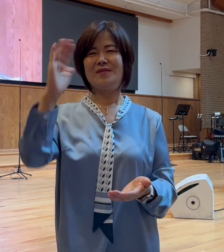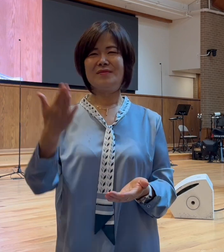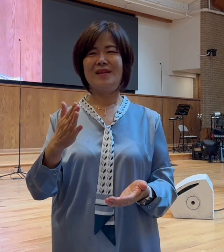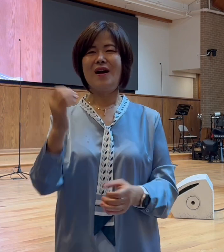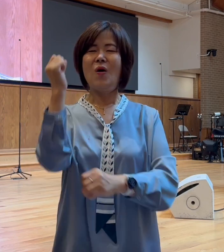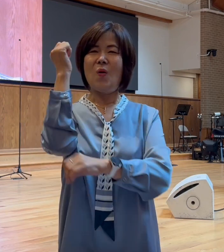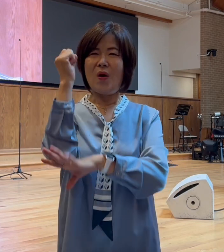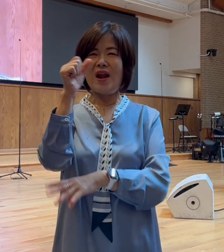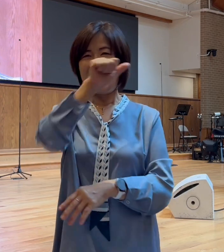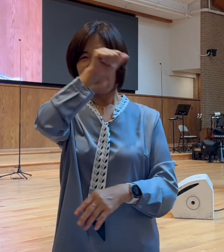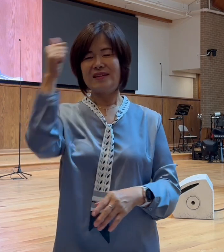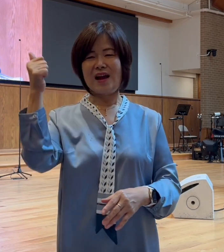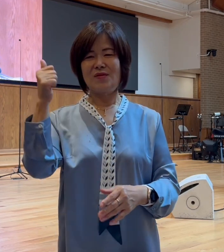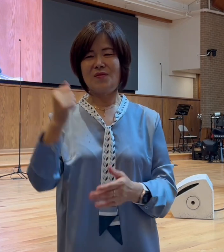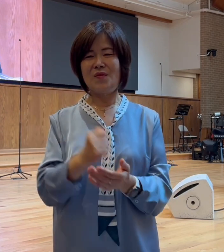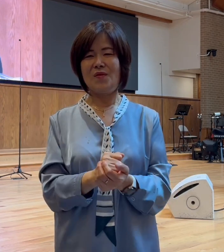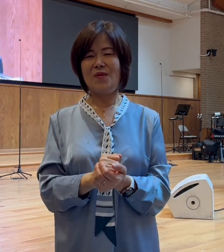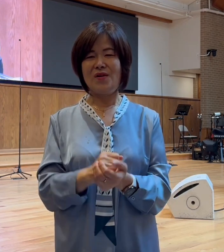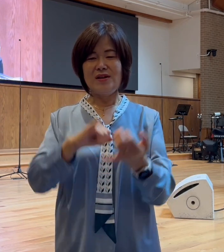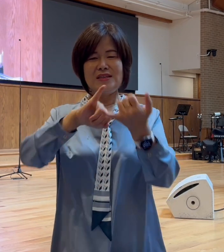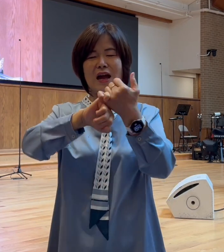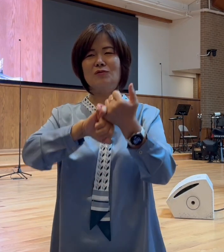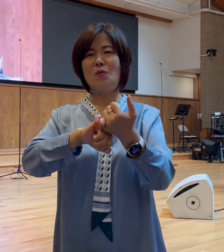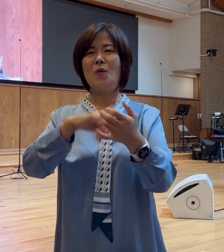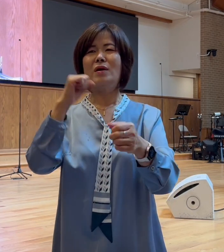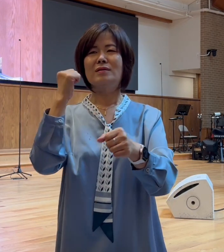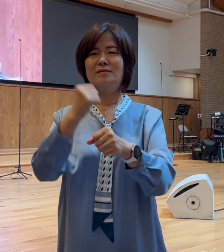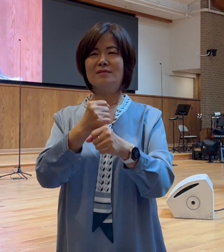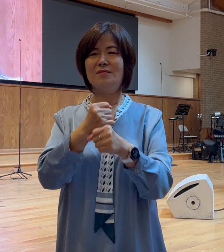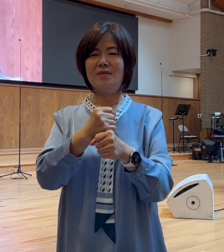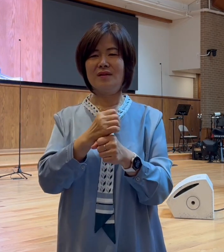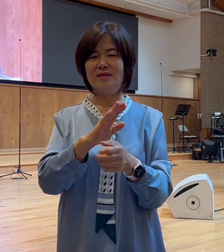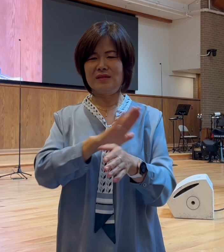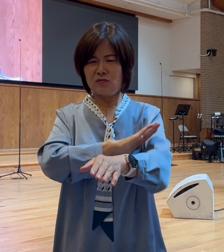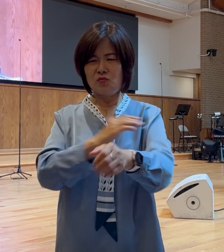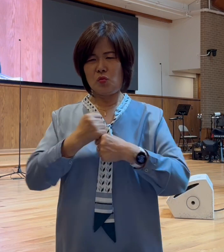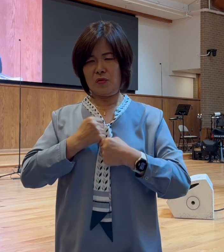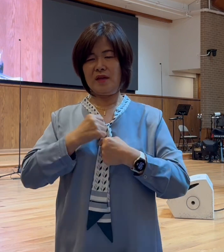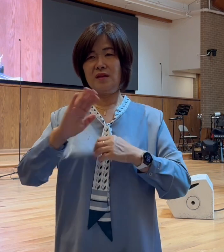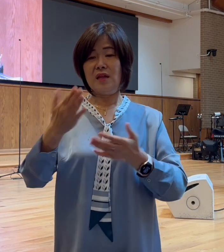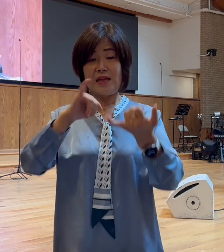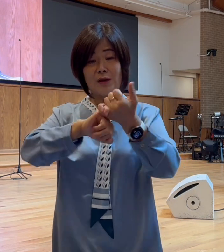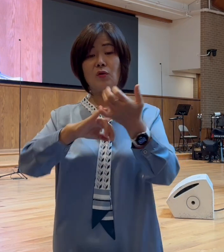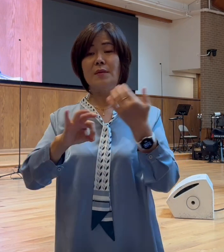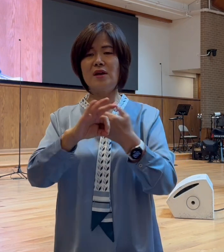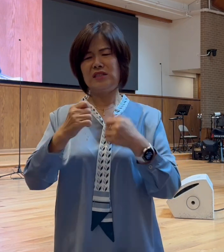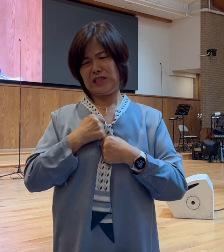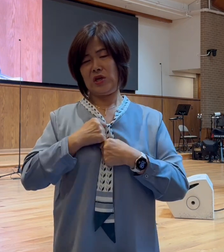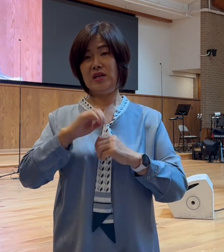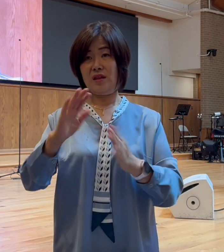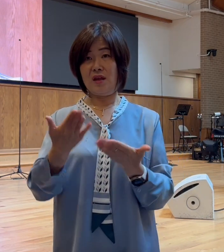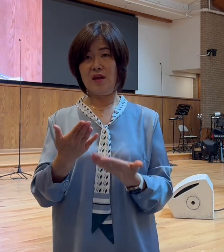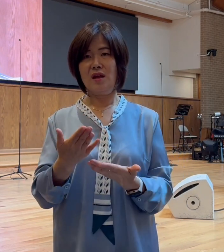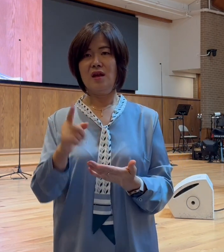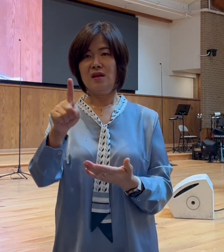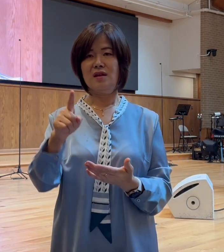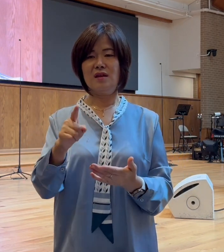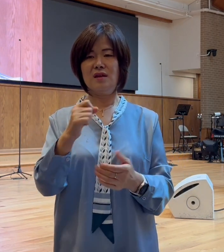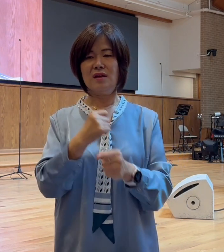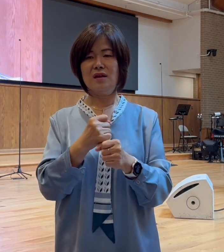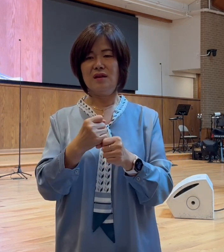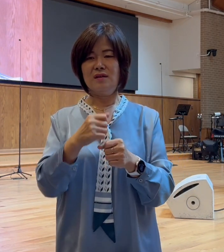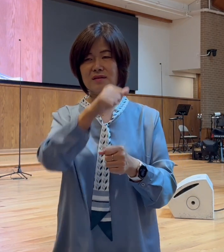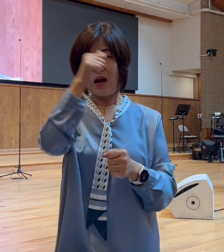장로 신학은 서원 함부로 하면 안 된다, 서원하면 지켜야 되니까 조심해라, 이게 공식 신학,